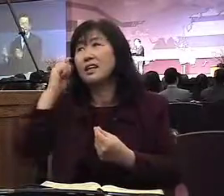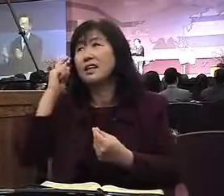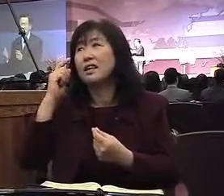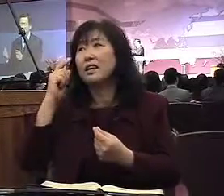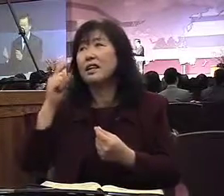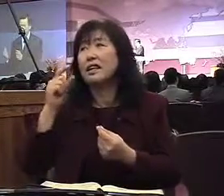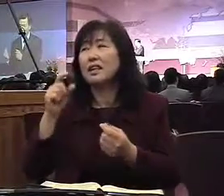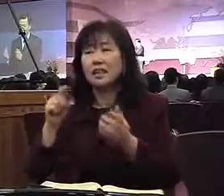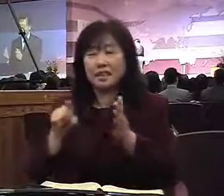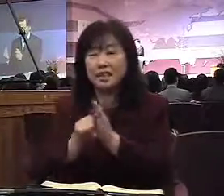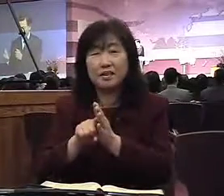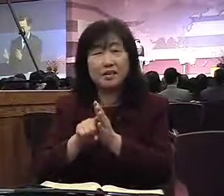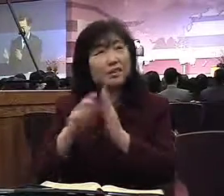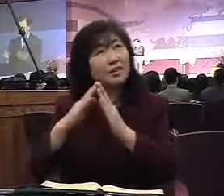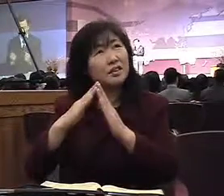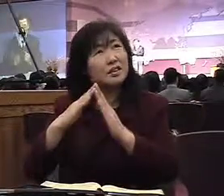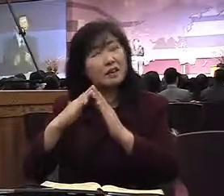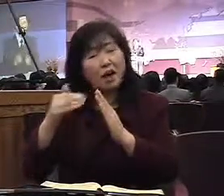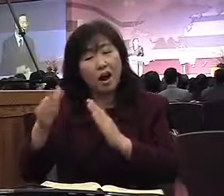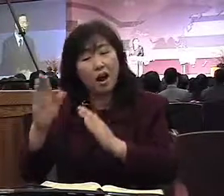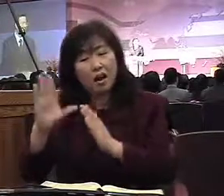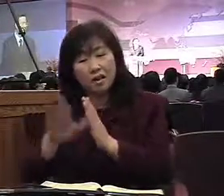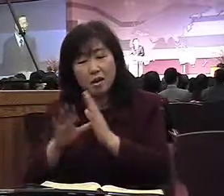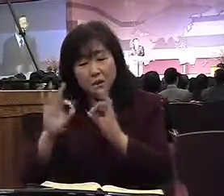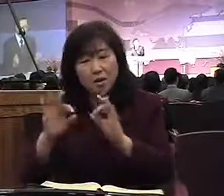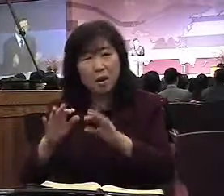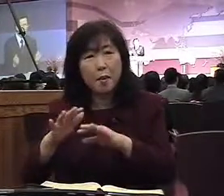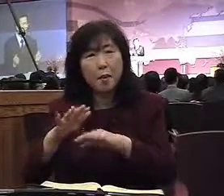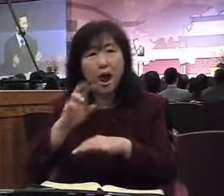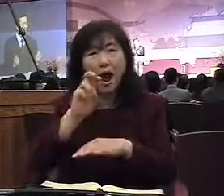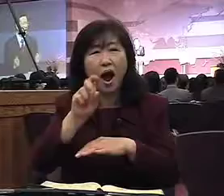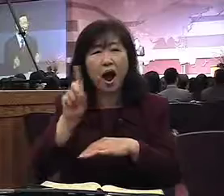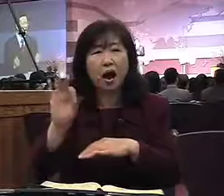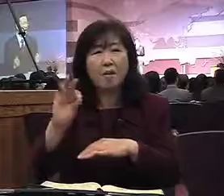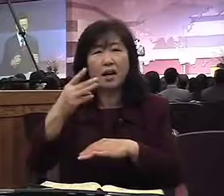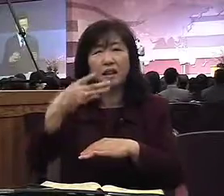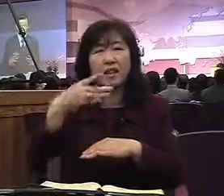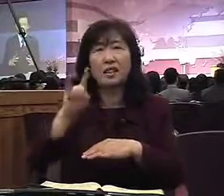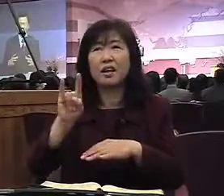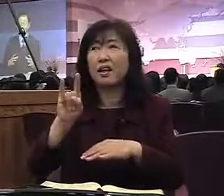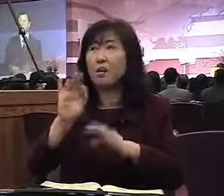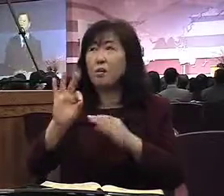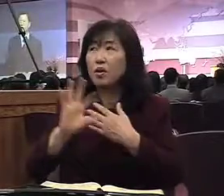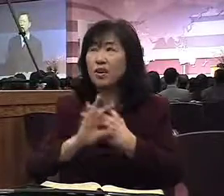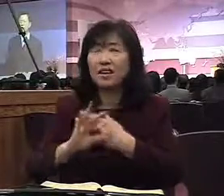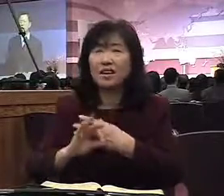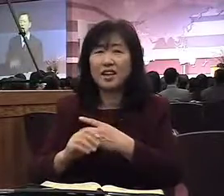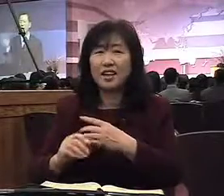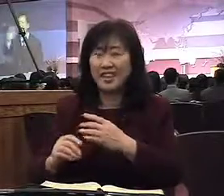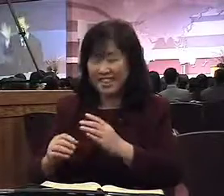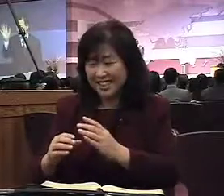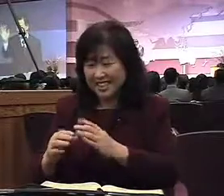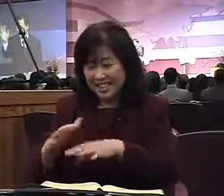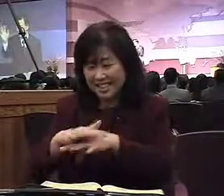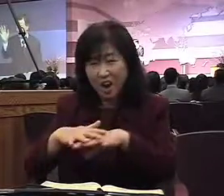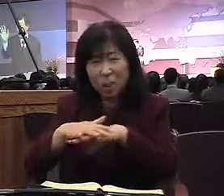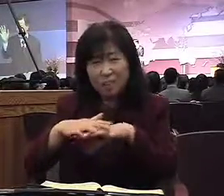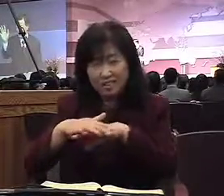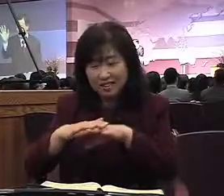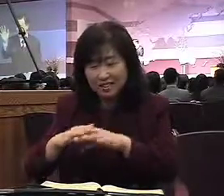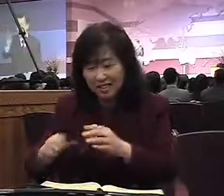보니까 망태가 너무 가벼워. 이상하다 하고 망태를 앞으로 해서 보니까 이만한 구멍이 나는데 한 마리도 없는